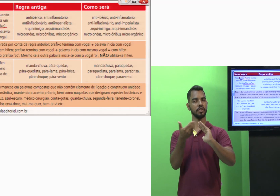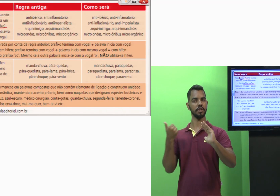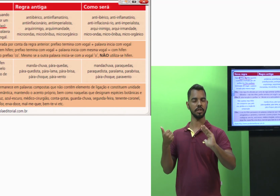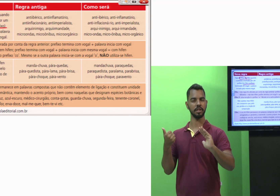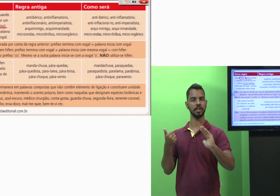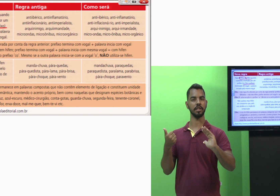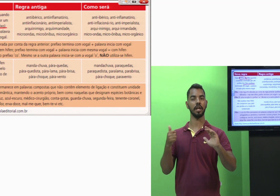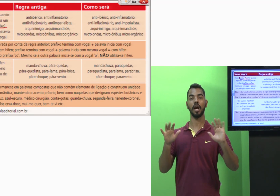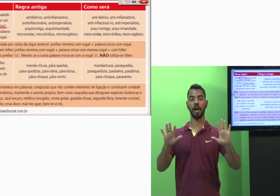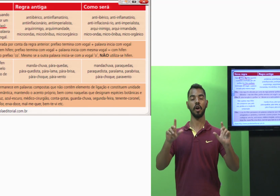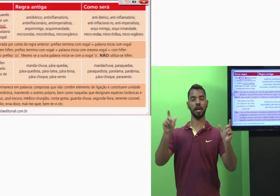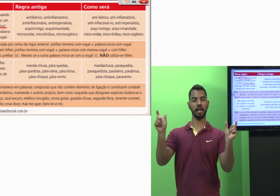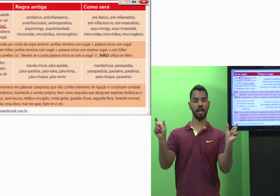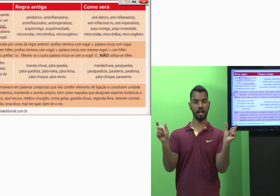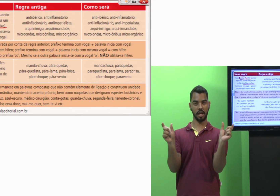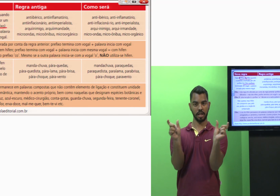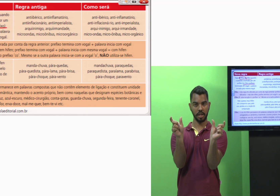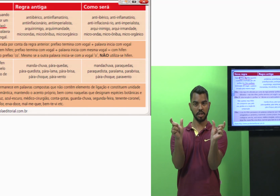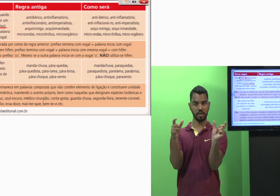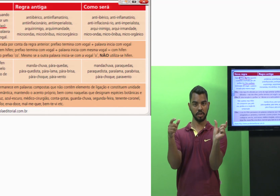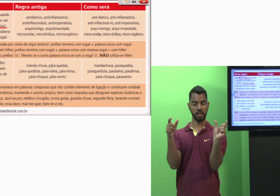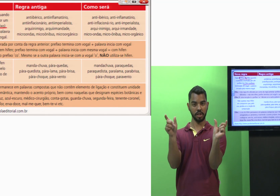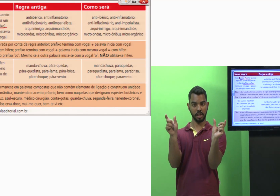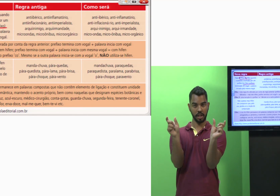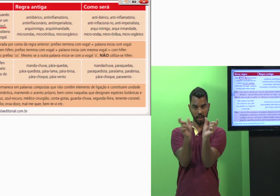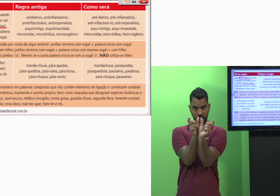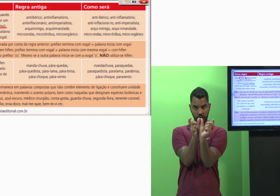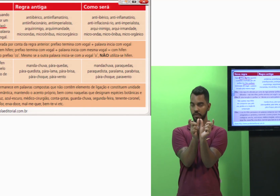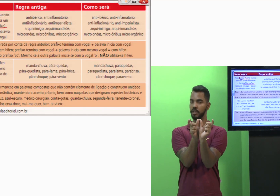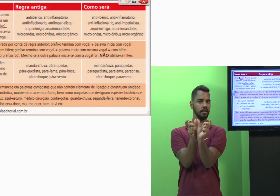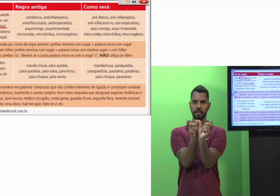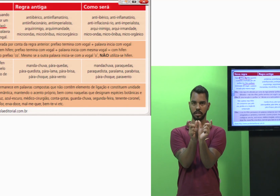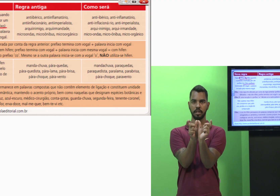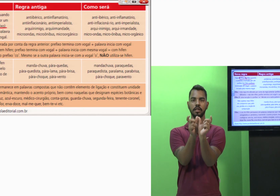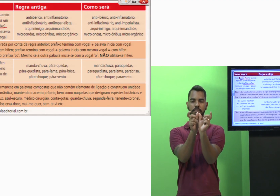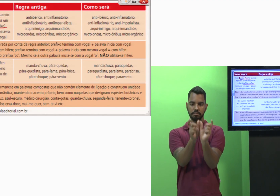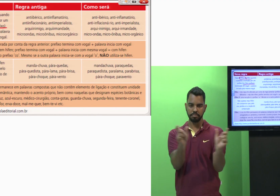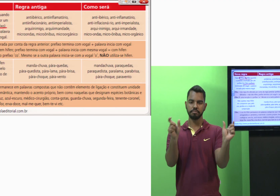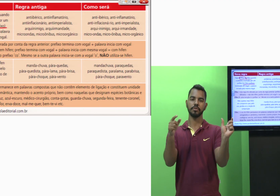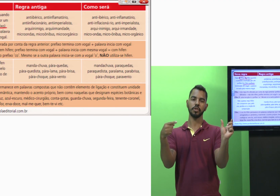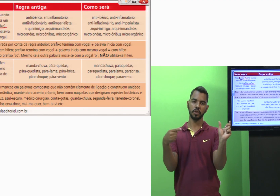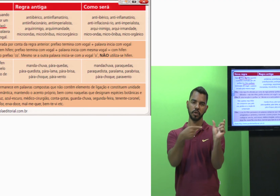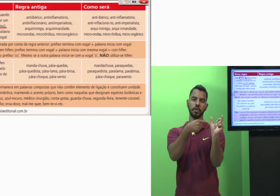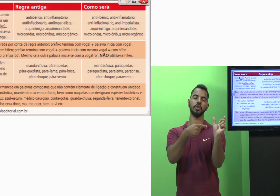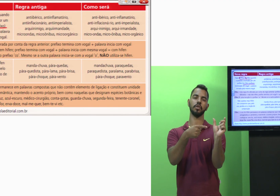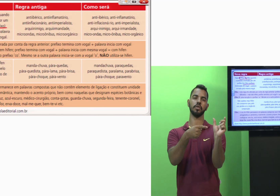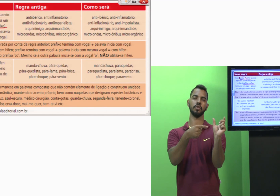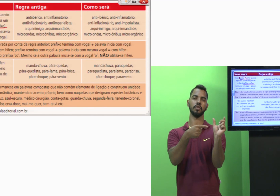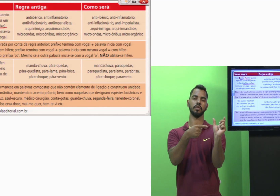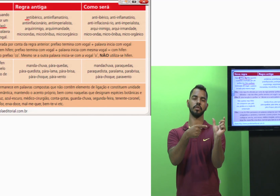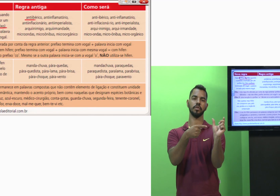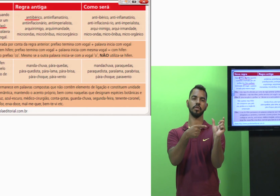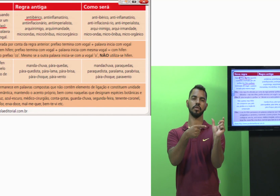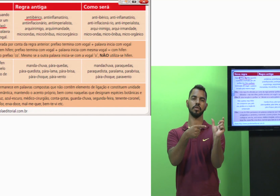o hífen. Agora nós vamos passar a utilizar. Como era antes? Antes nós tínhamos